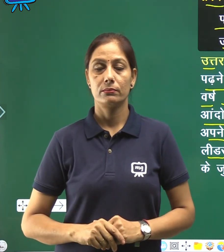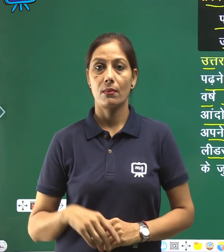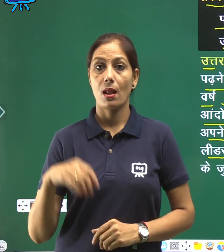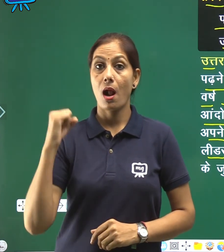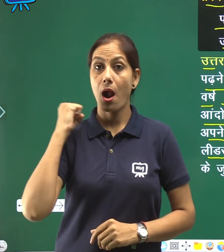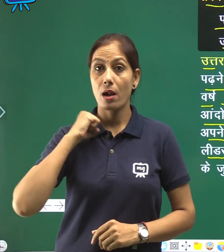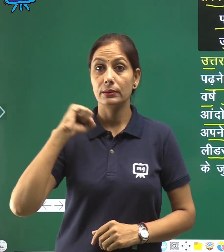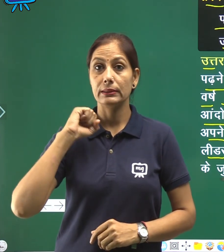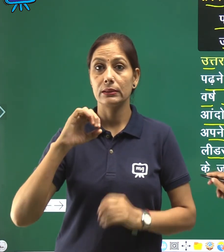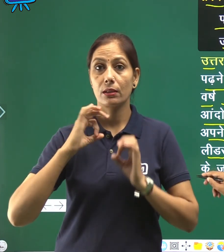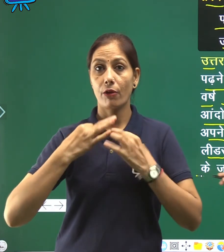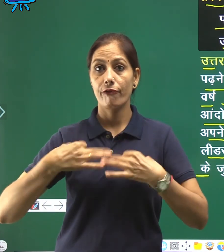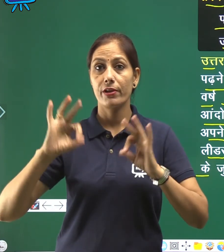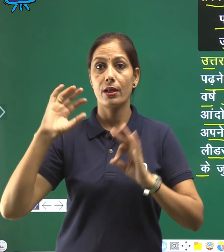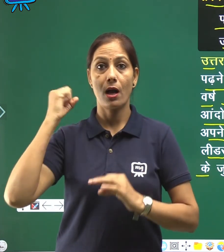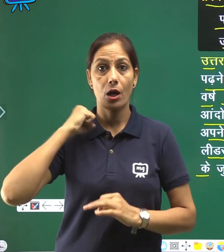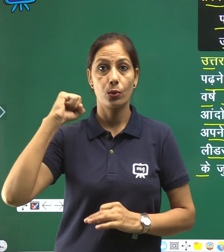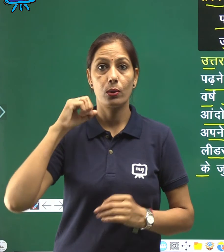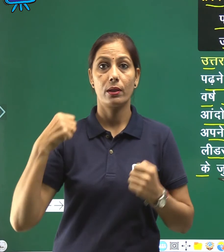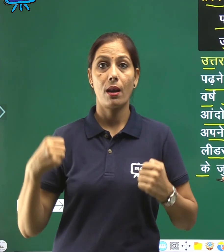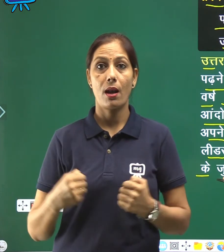स्वतंत्रता संग्राम के